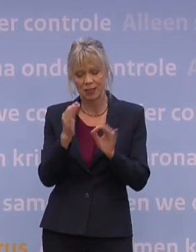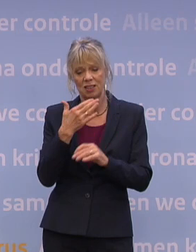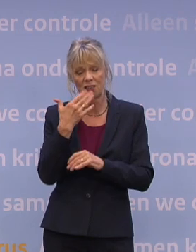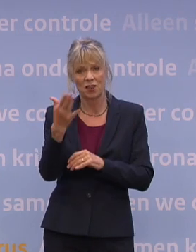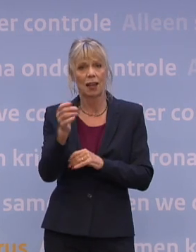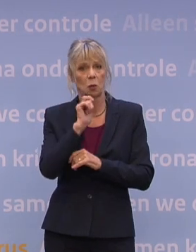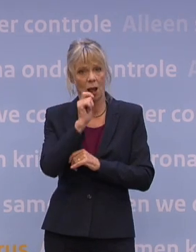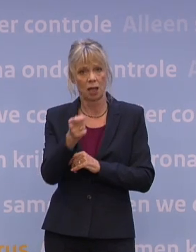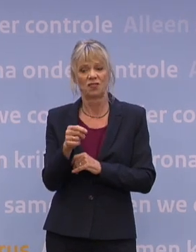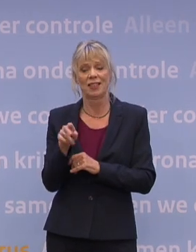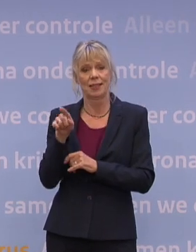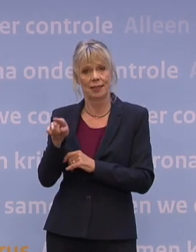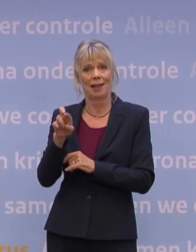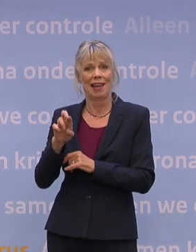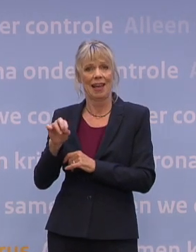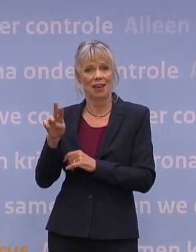de korte termijn kun je niks fout doen.